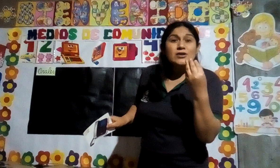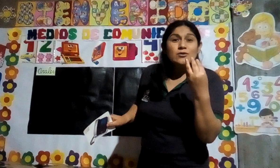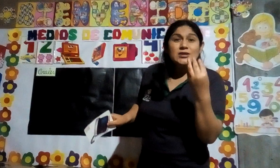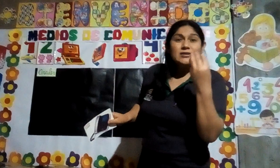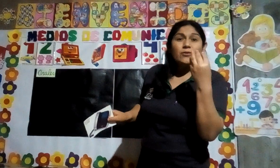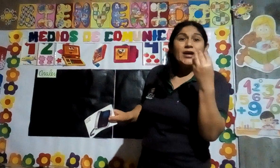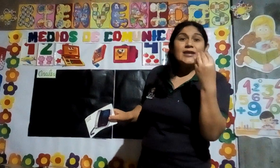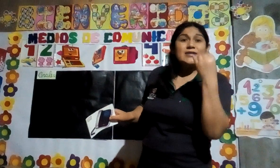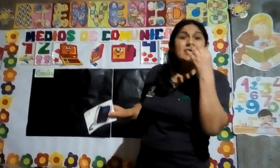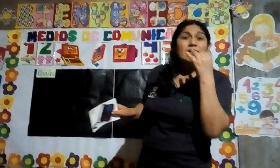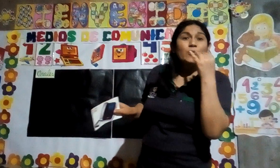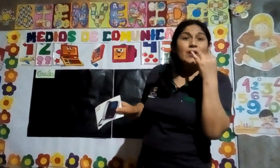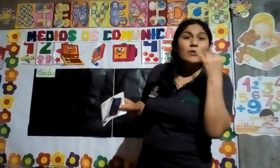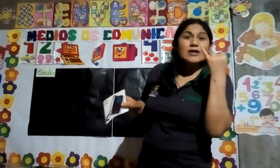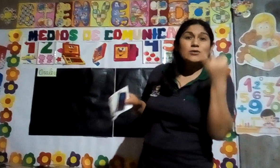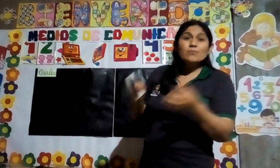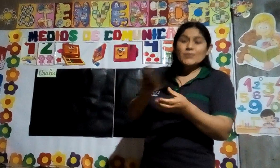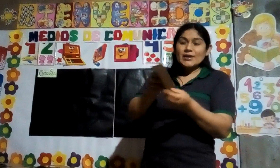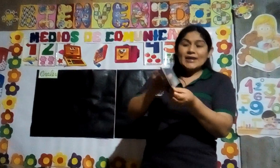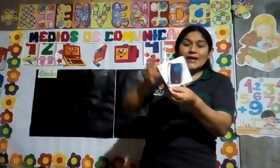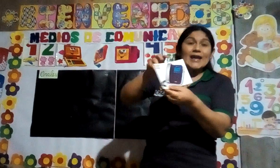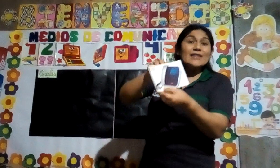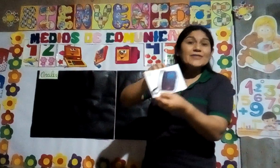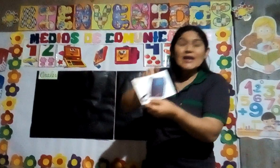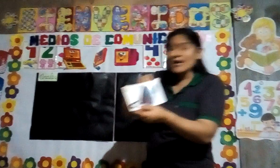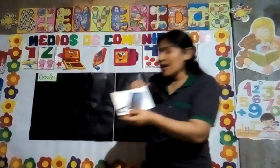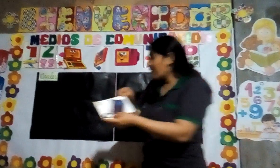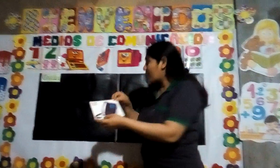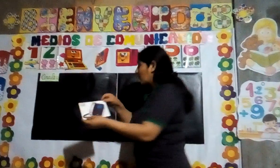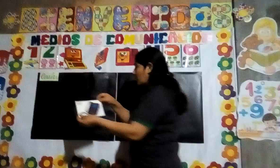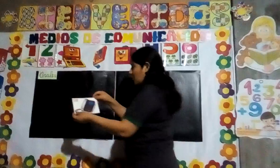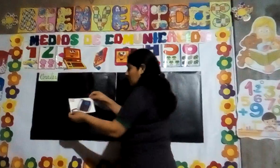comunicación orales que salen por la boca son el teléfono.